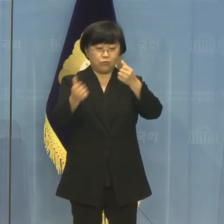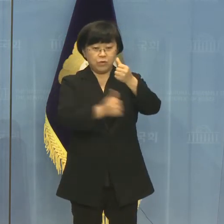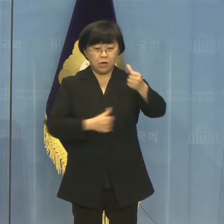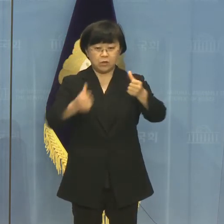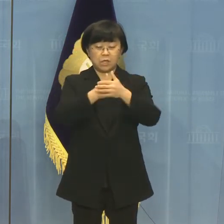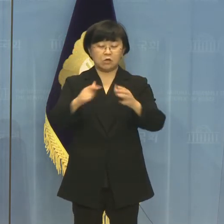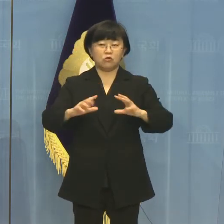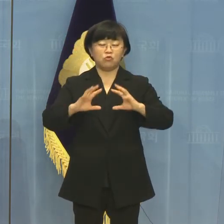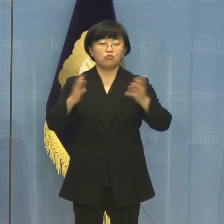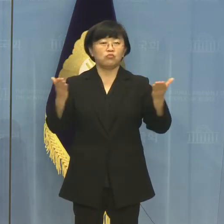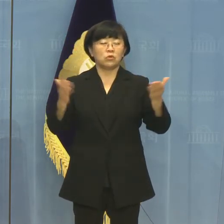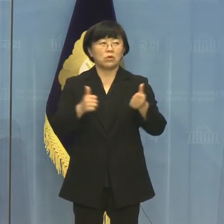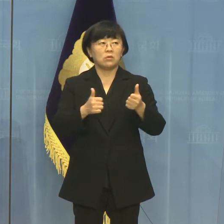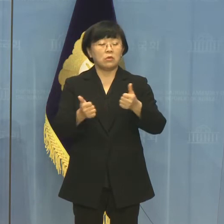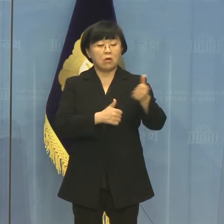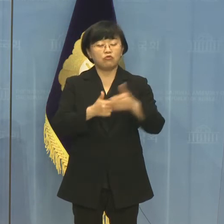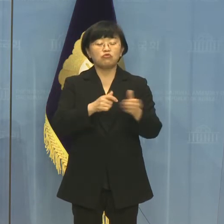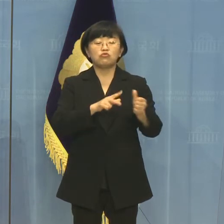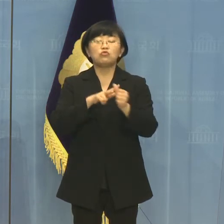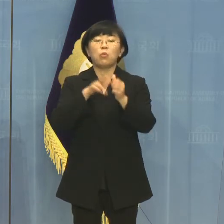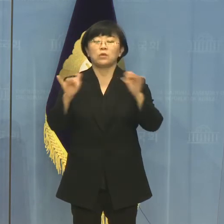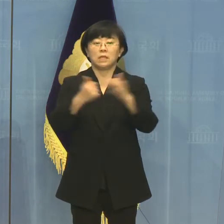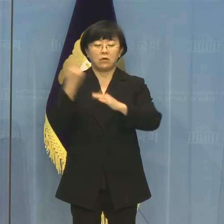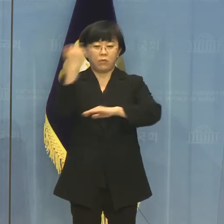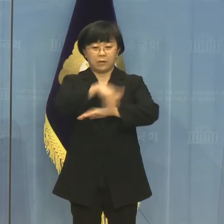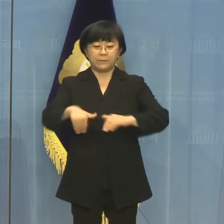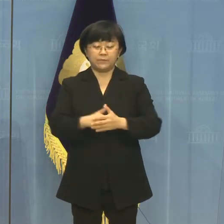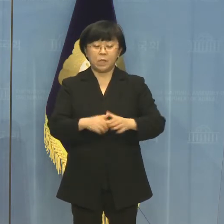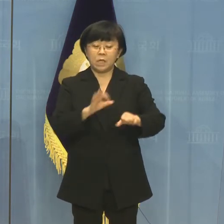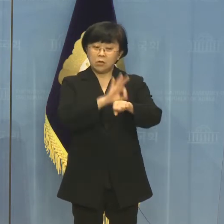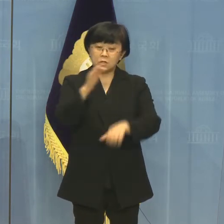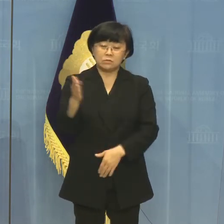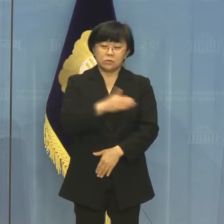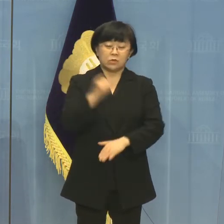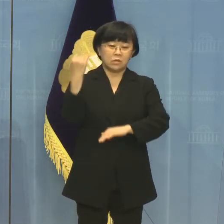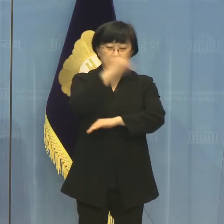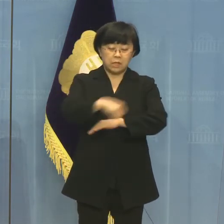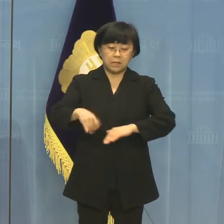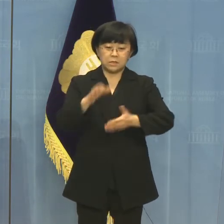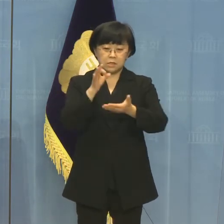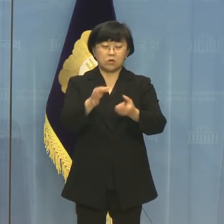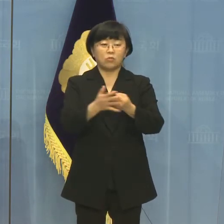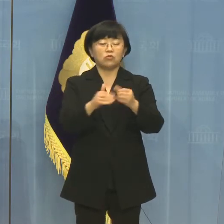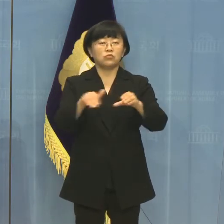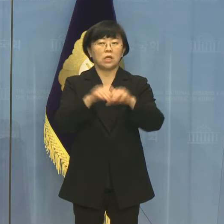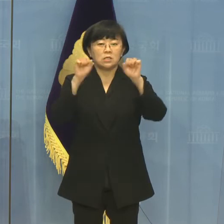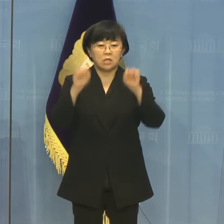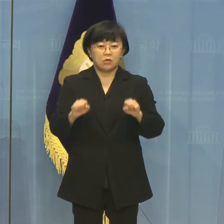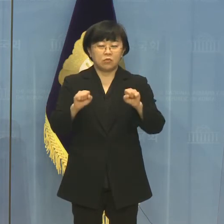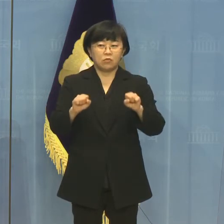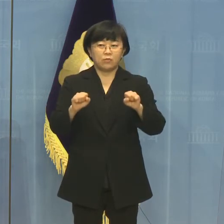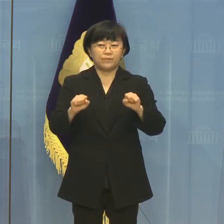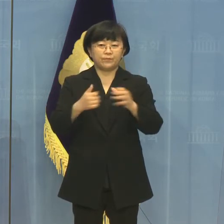인사청문회 실시 계획에 관한 사항입니다. 오늘 10시부터 기재위, 외통위, 문체위,